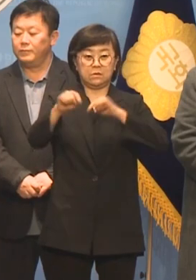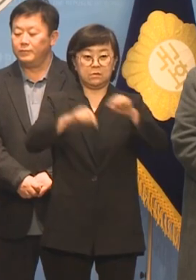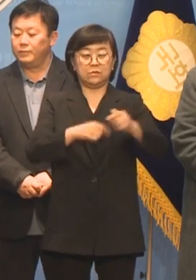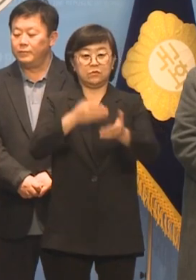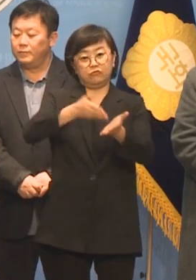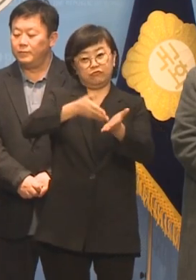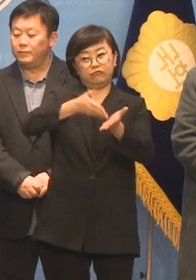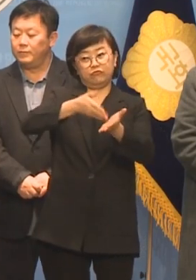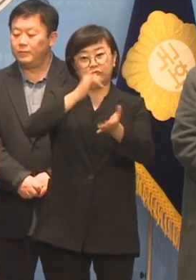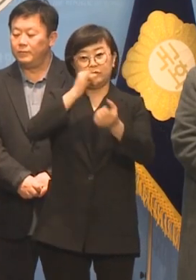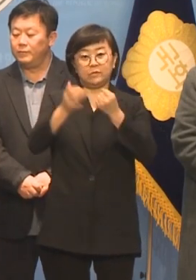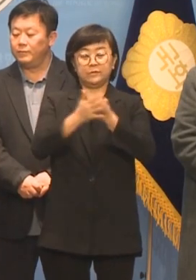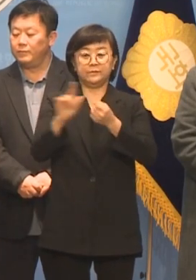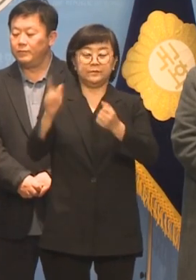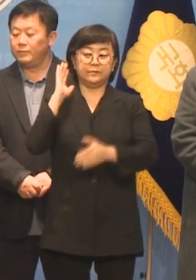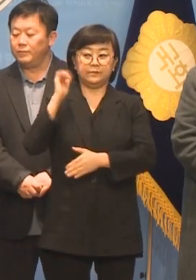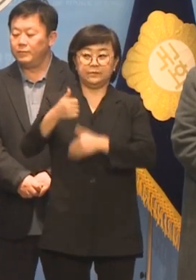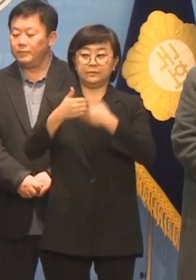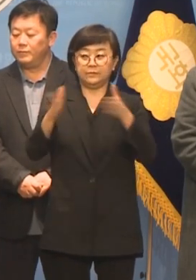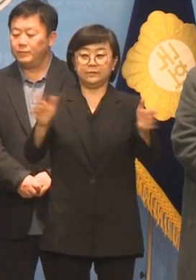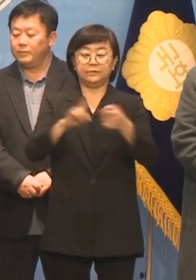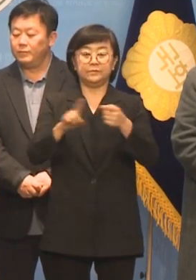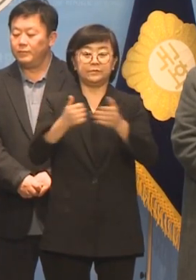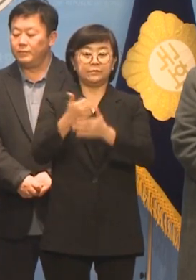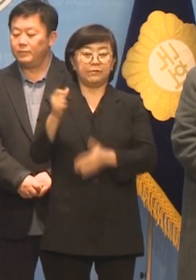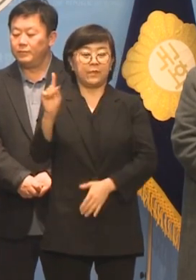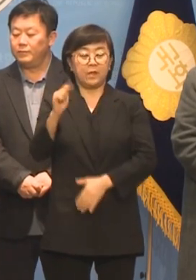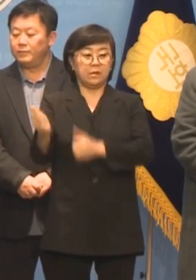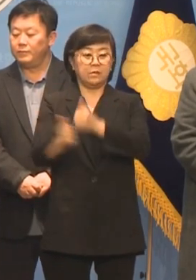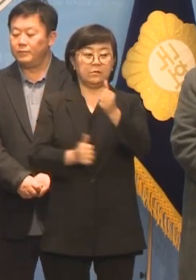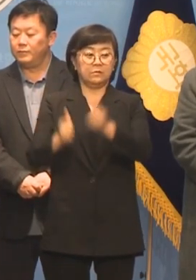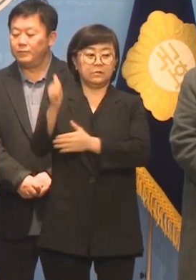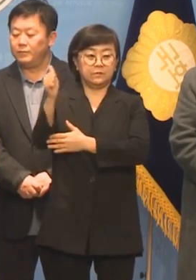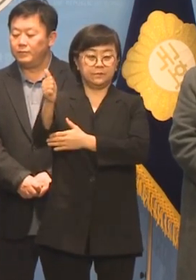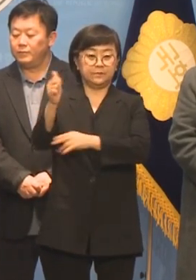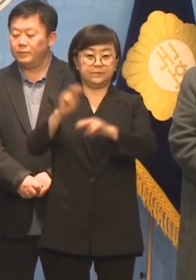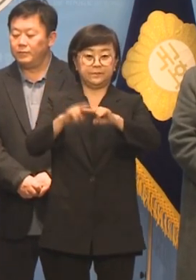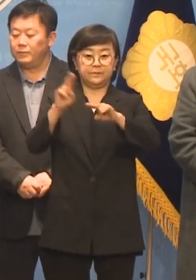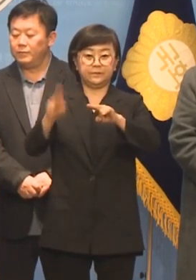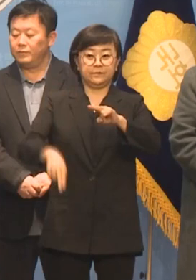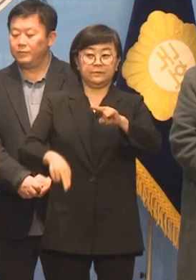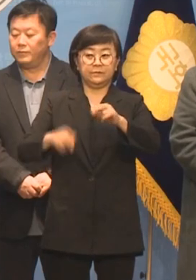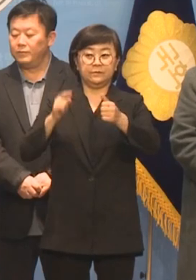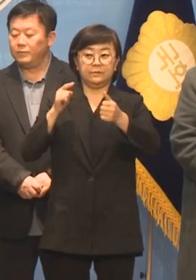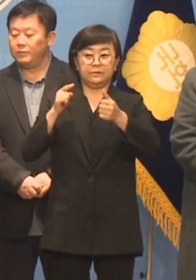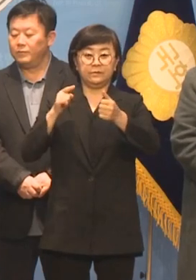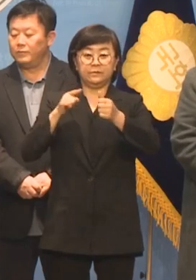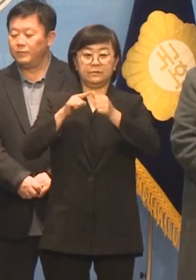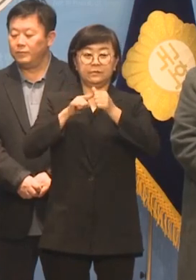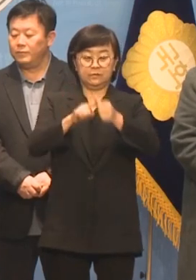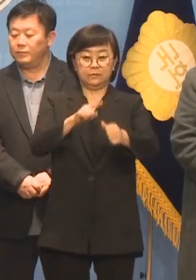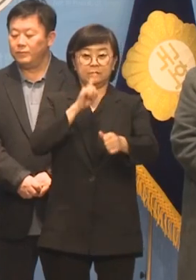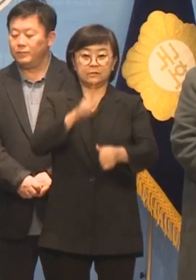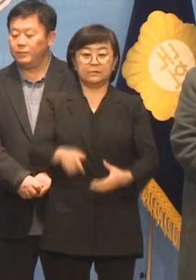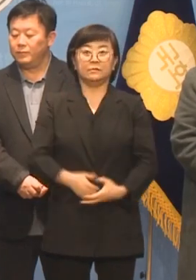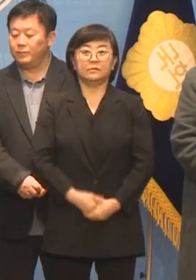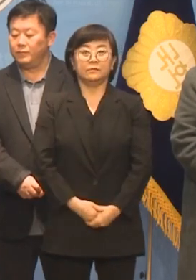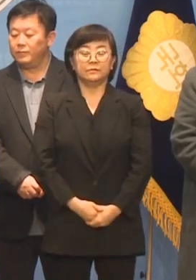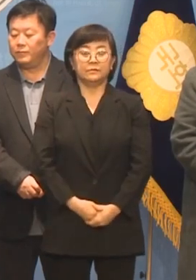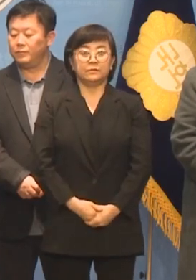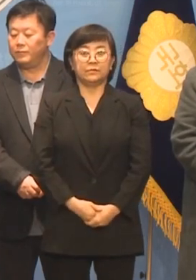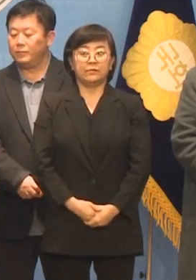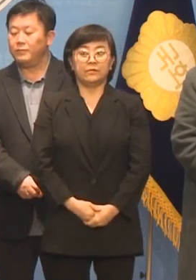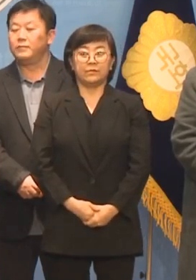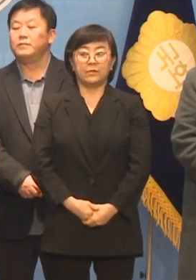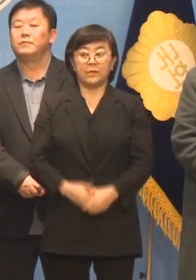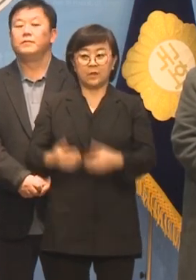뉴스가 있었습니다. 대통령실에서 한동훈 비대위원장에게 사퇴할 것을 요구했다는 것입니다.